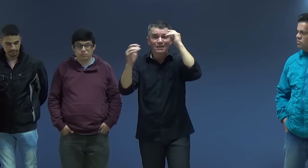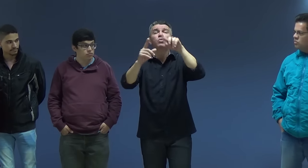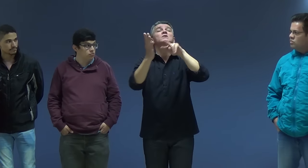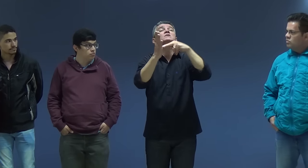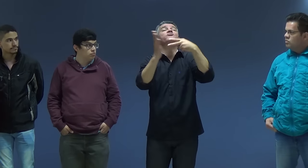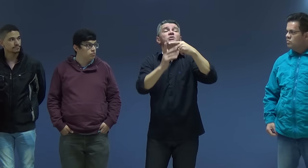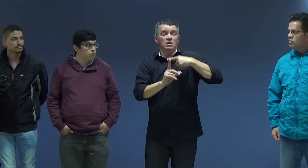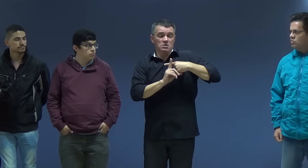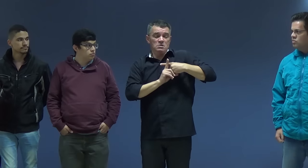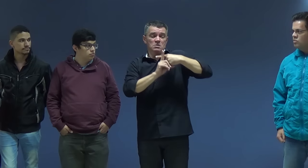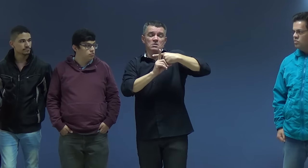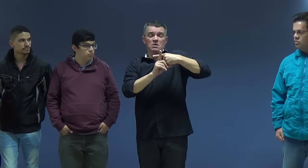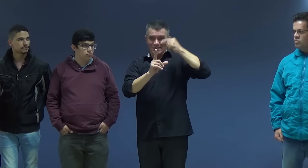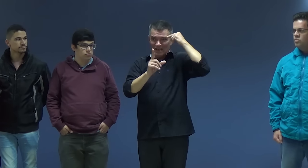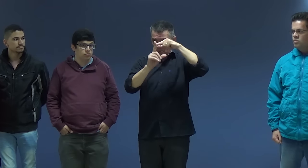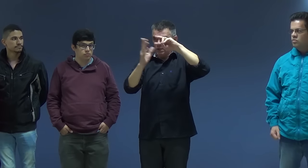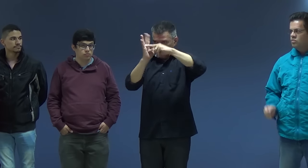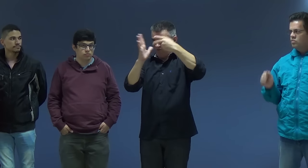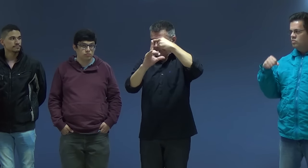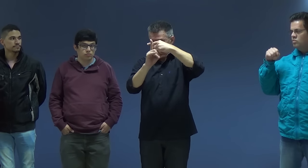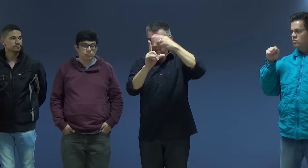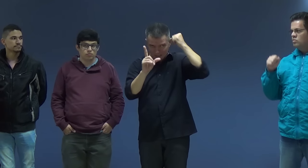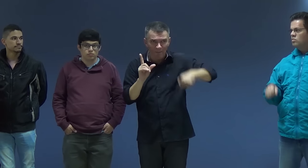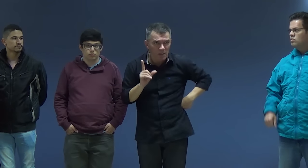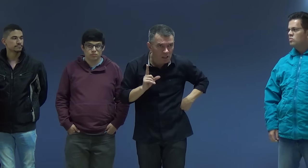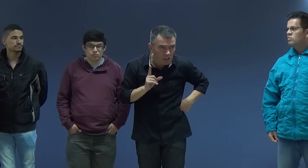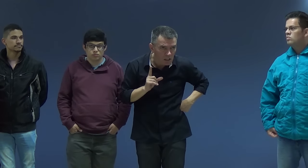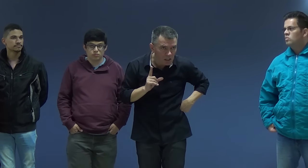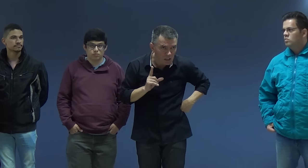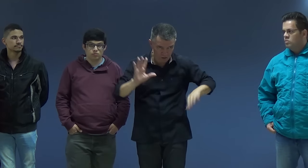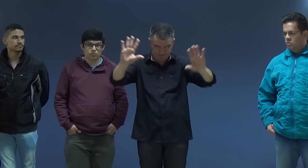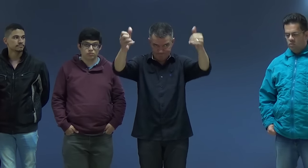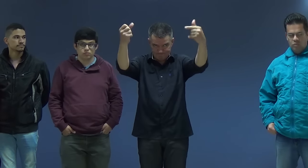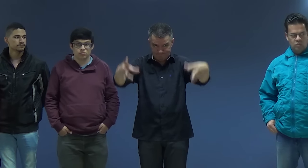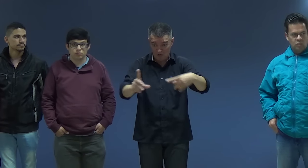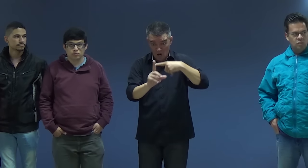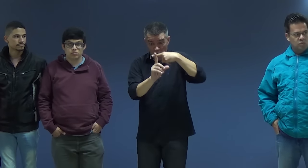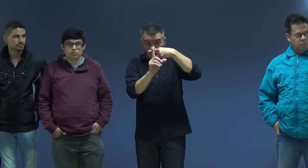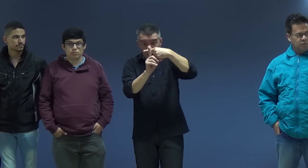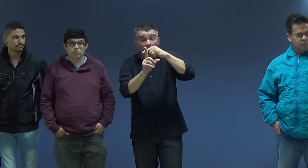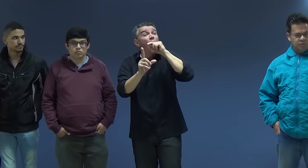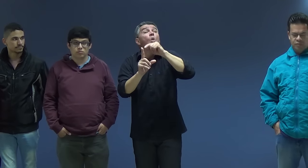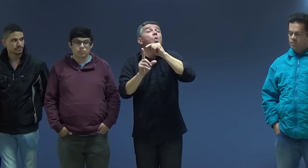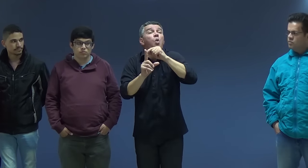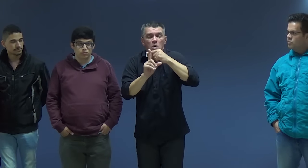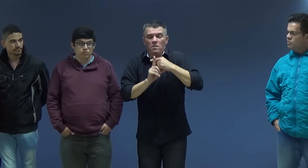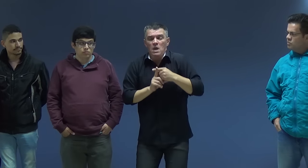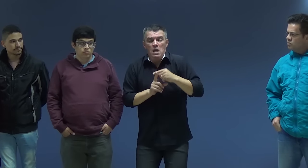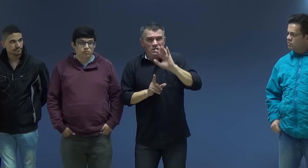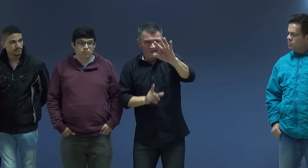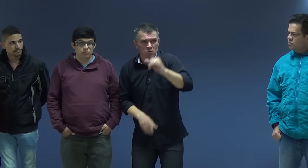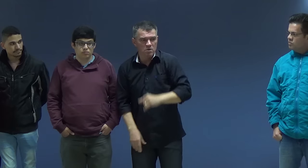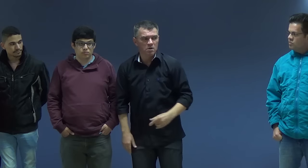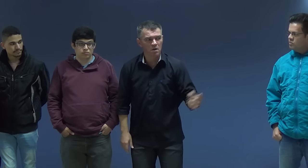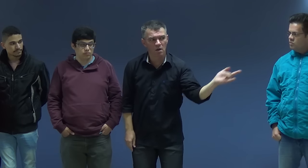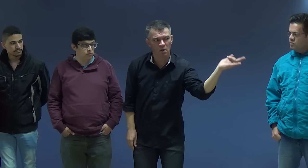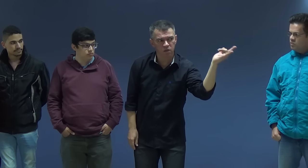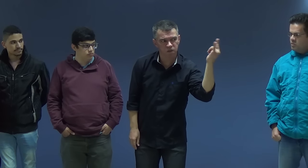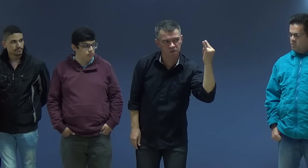cruz? Dentro do seu coração, vocês sabem? Ó, essa cruz, por